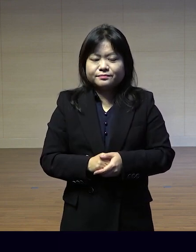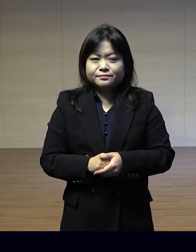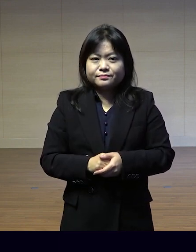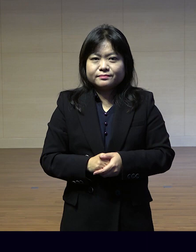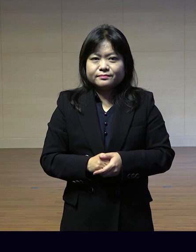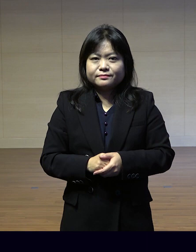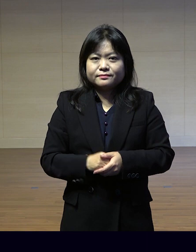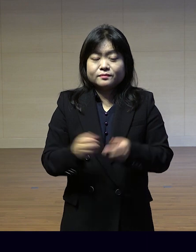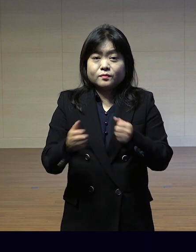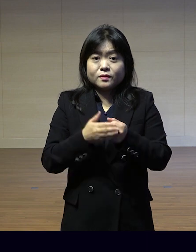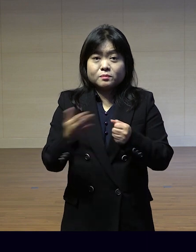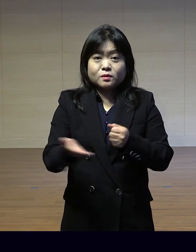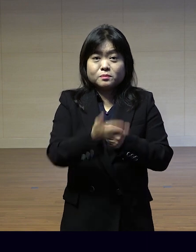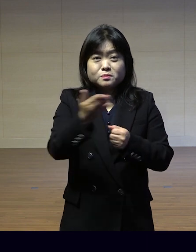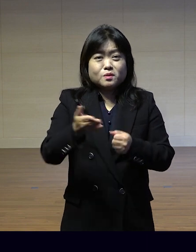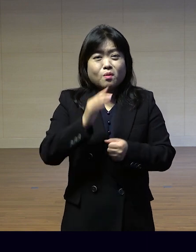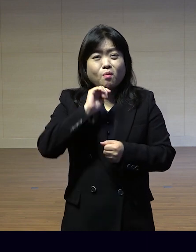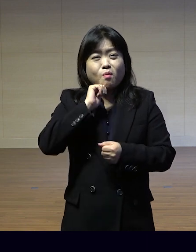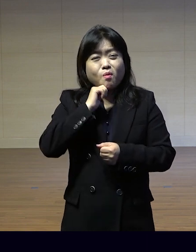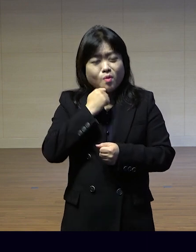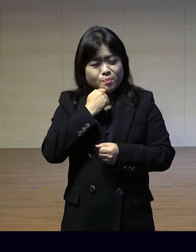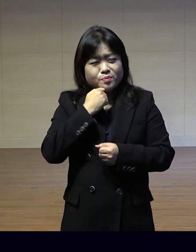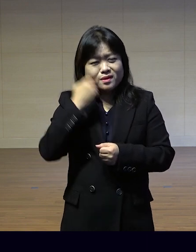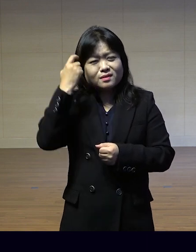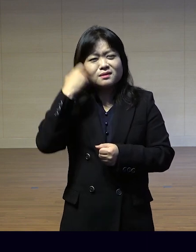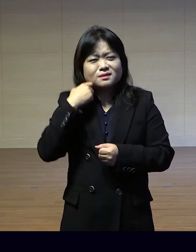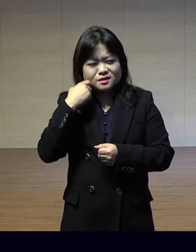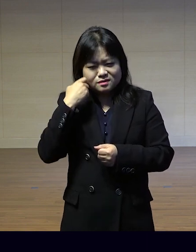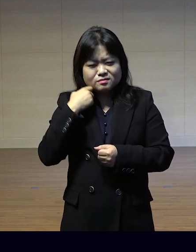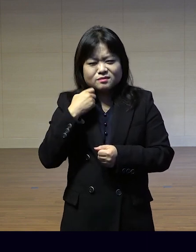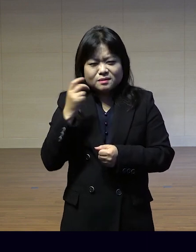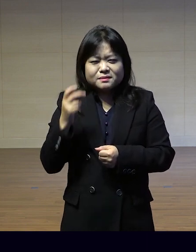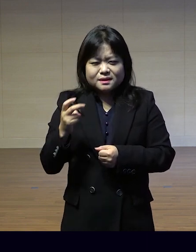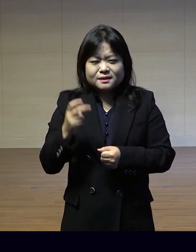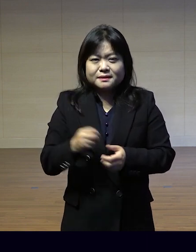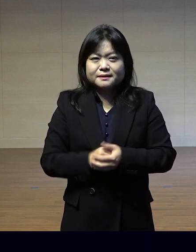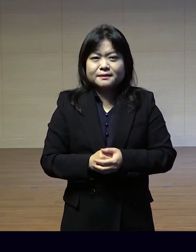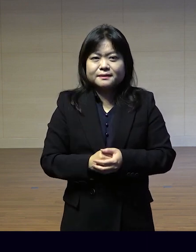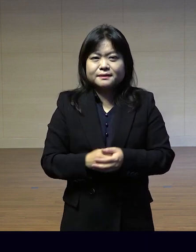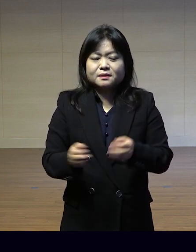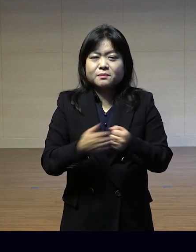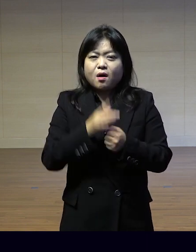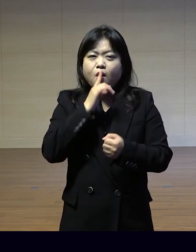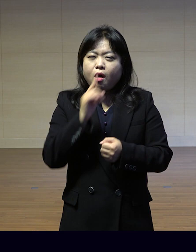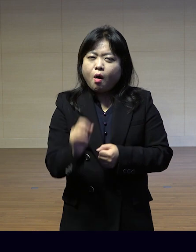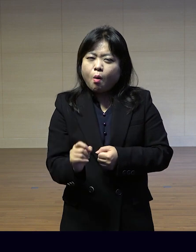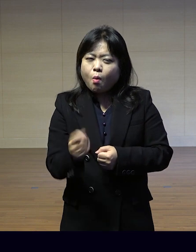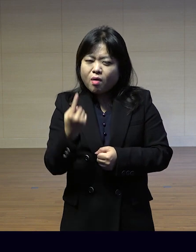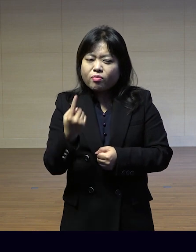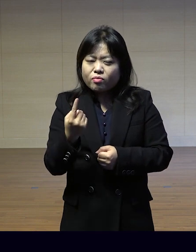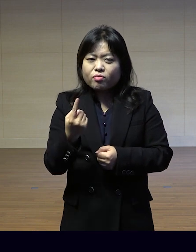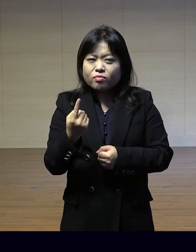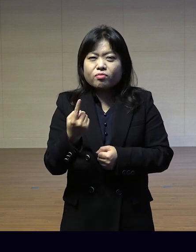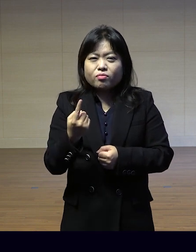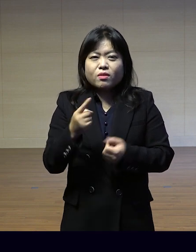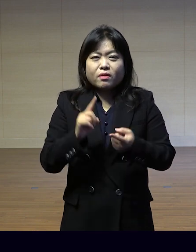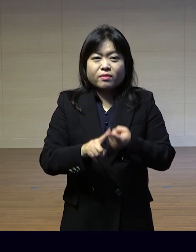그래서 여러분들에게는 조금 어렵게 느껴졌을 수도 있습니다만 그 어원적인 기원부터